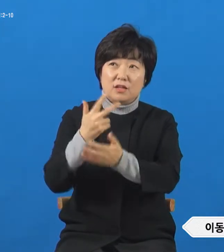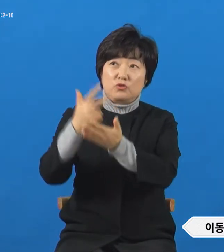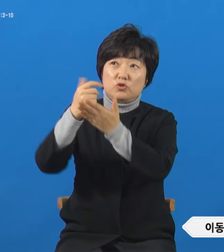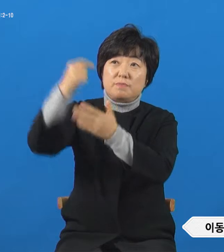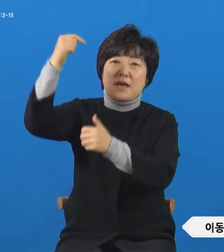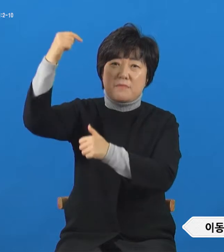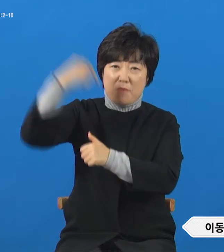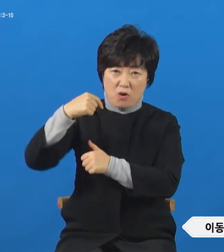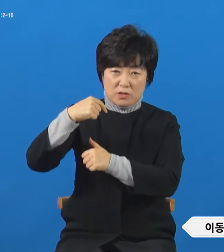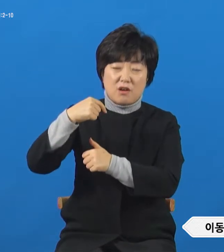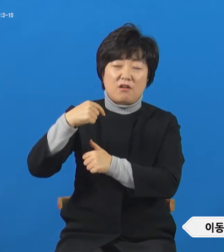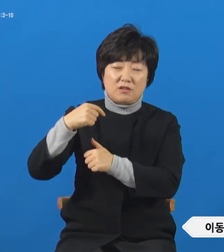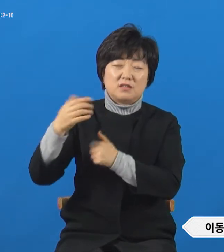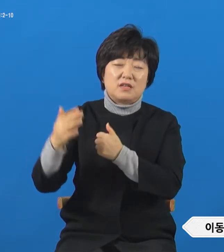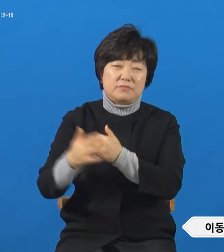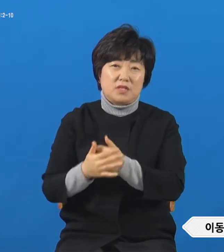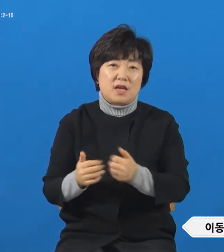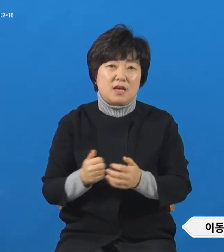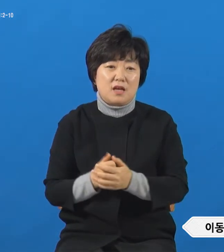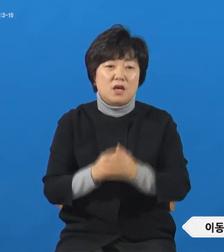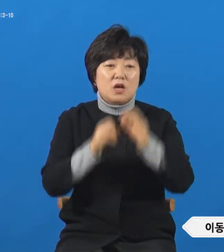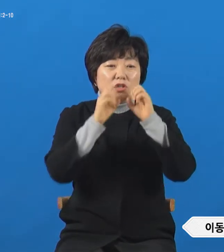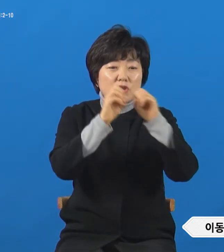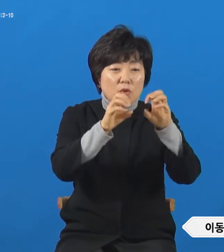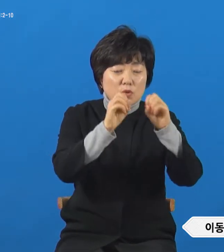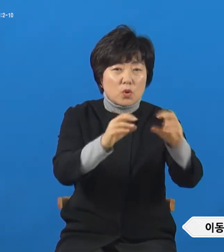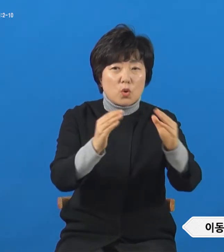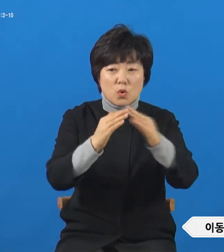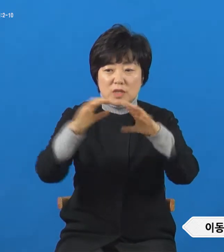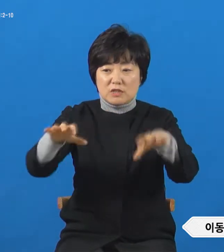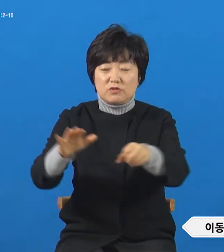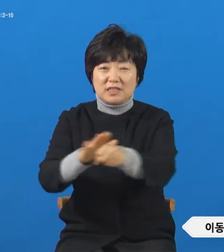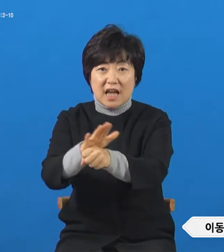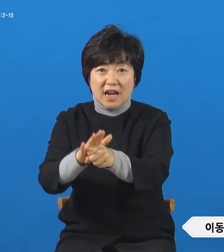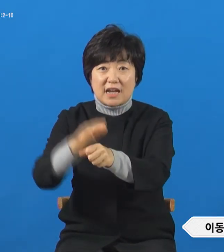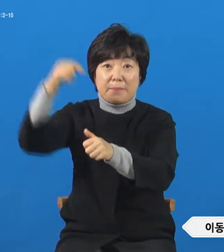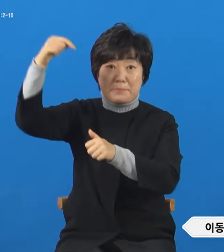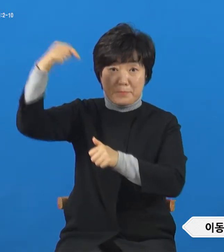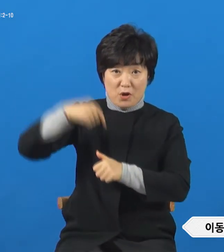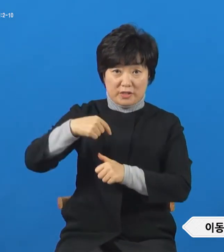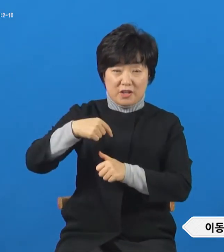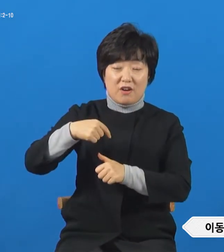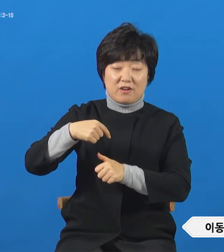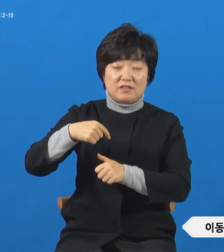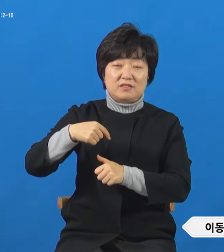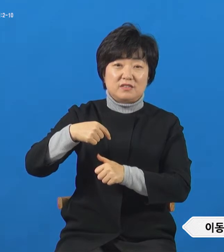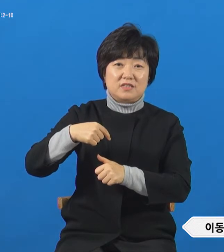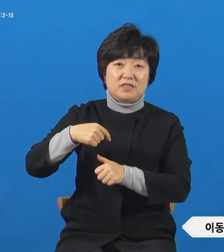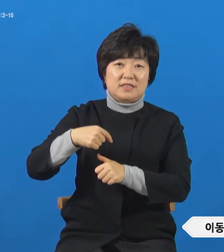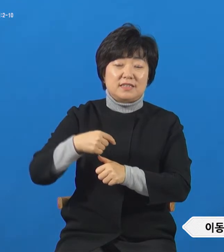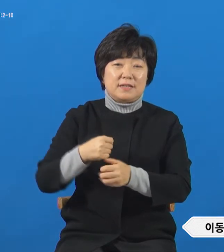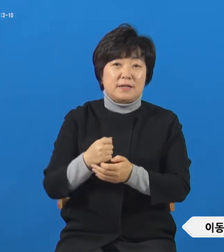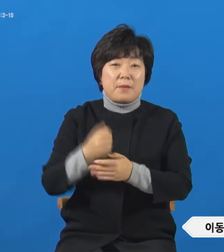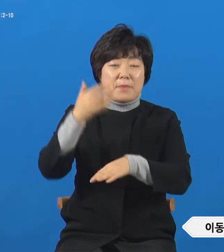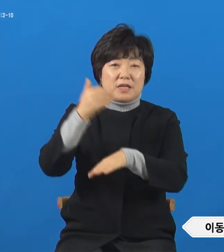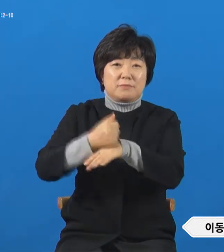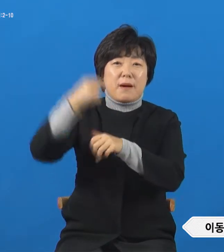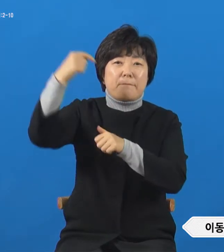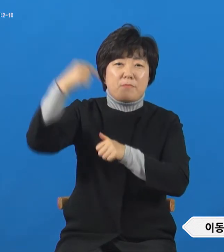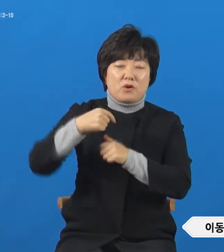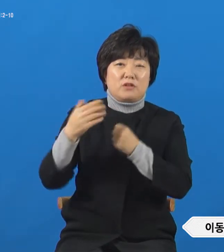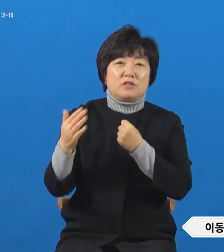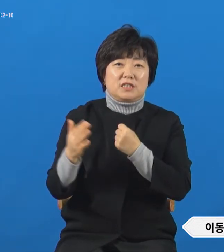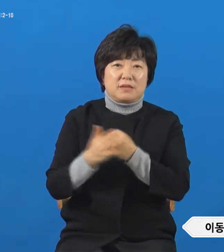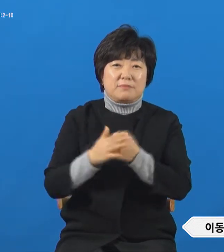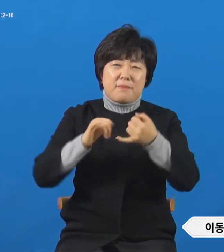없는 명령입니다. 선교와 이웃사랑의 실천은 주께서 지상명령으로 우리에게 주셨던 마지막 명령이기